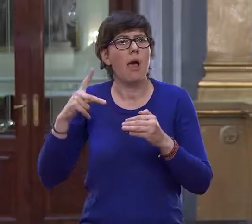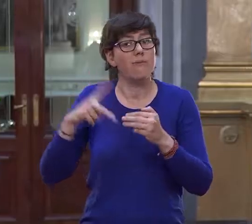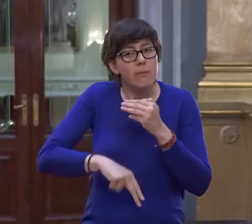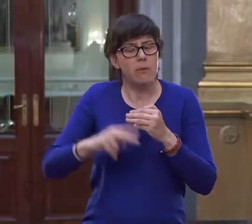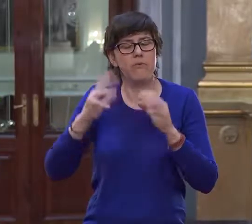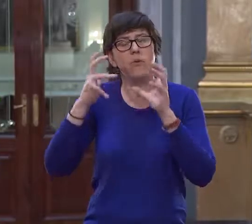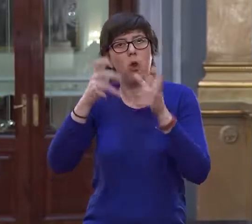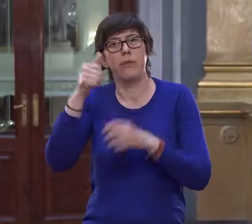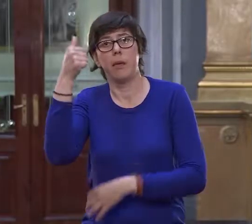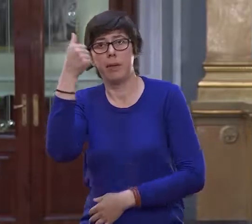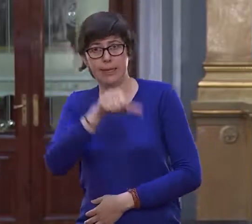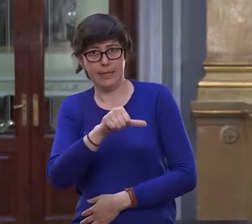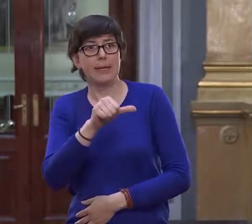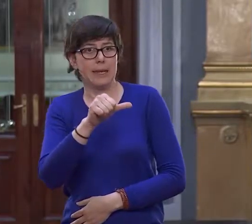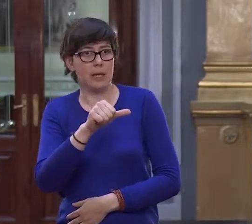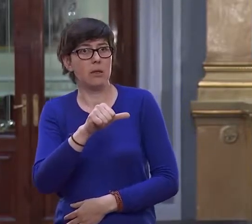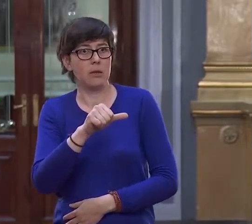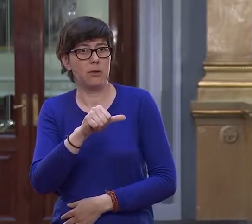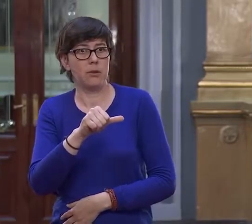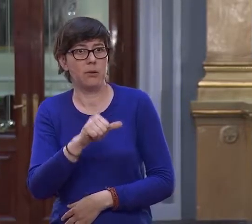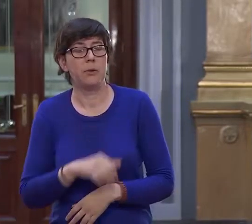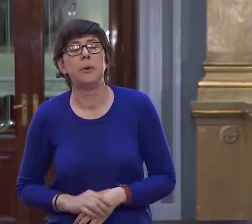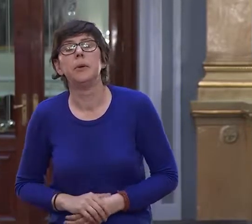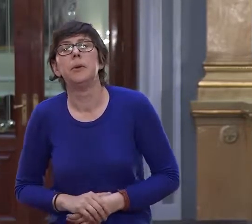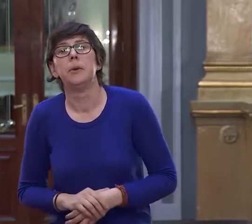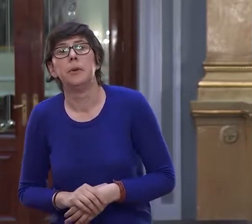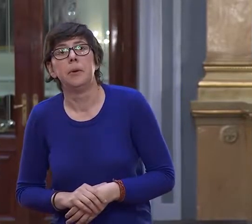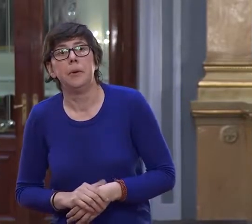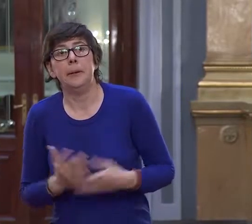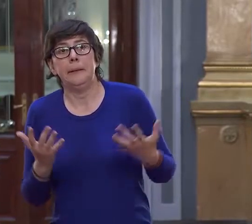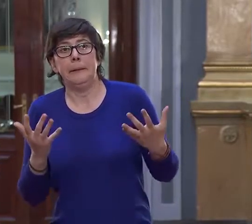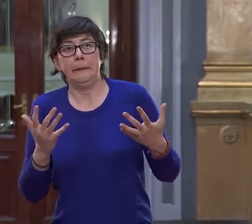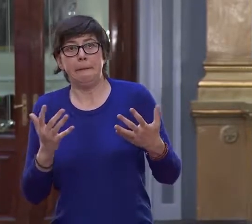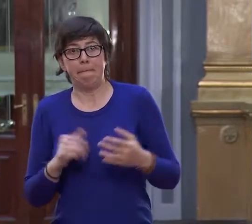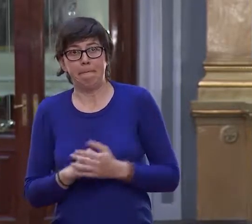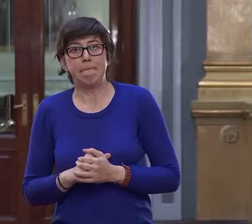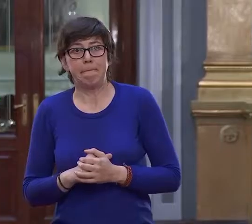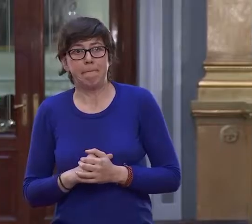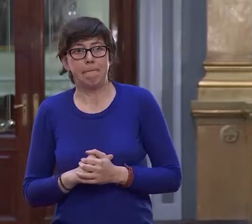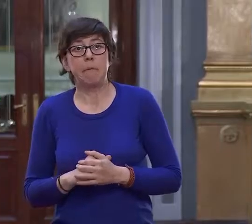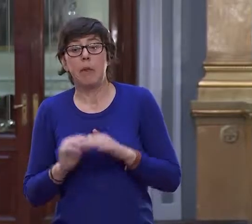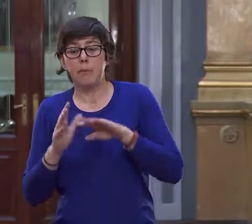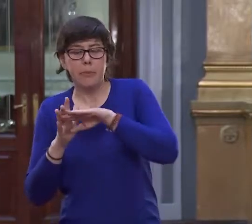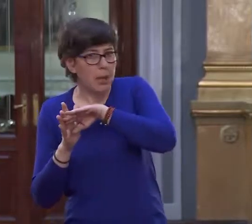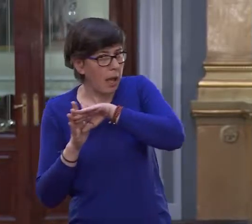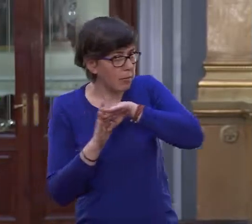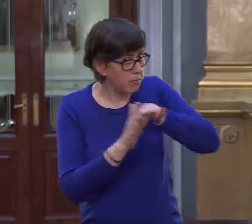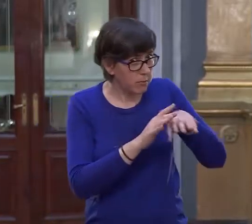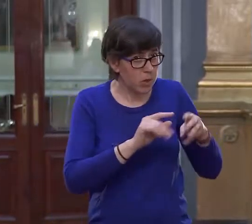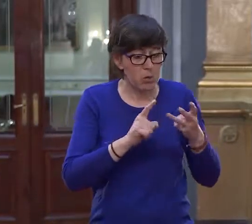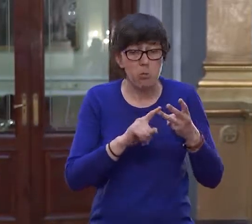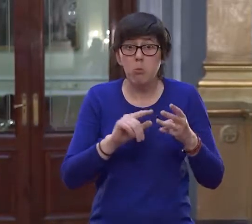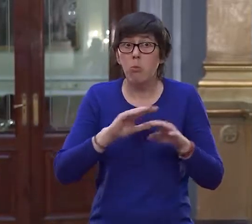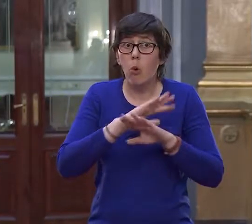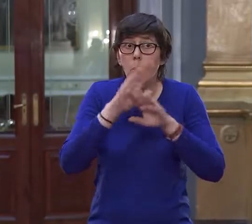igualdad efectiva de hombres y mujeres, porque eso es lo que terminará con la violencia machista. Por otro